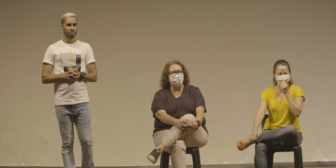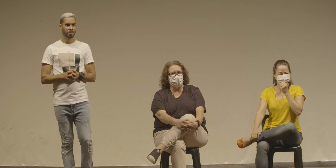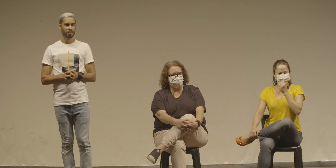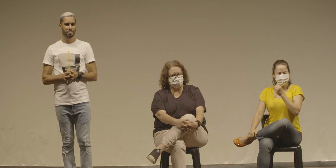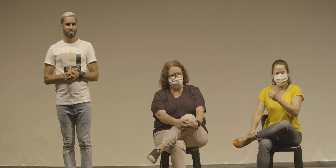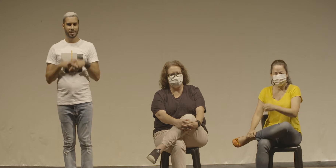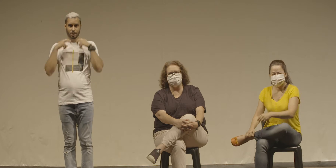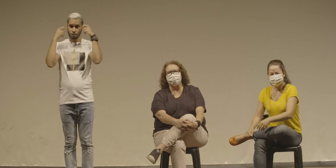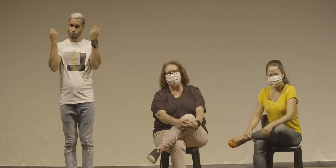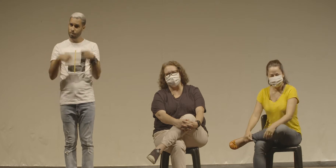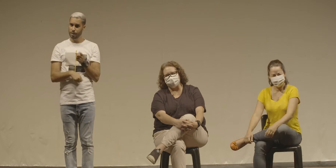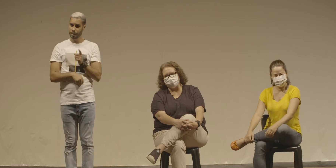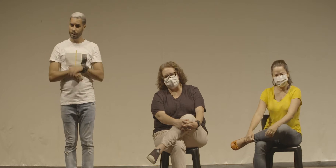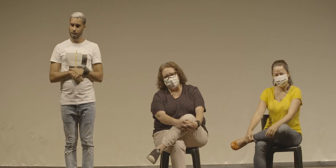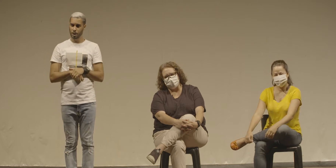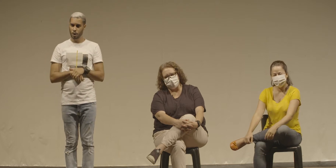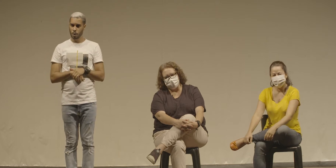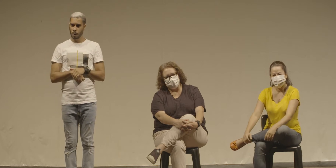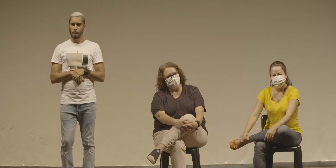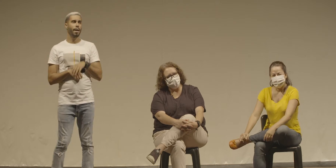Sem timidez.